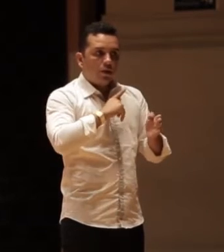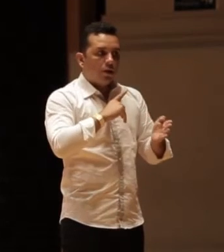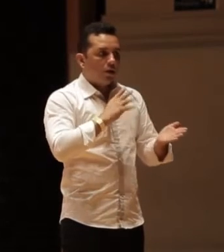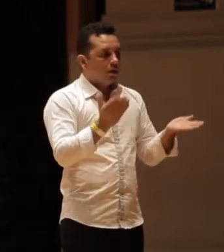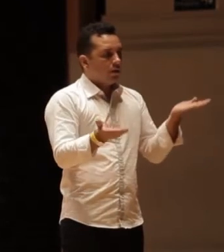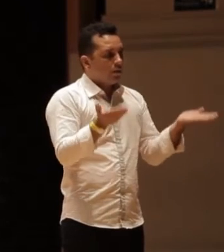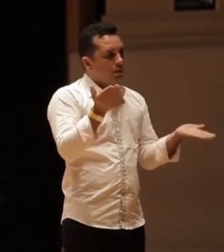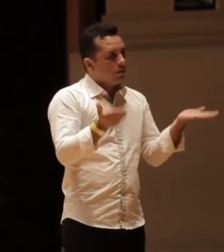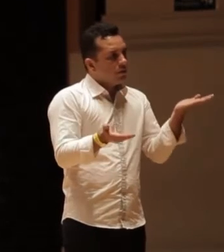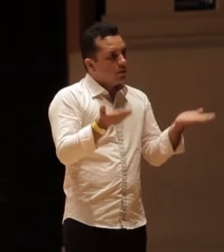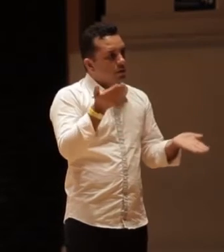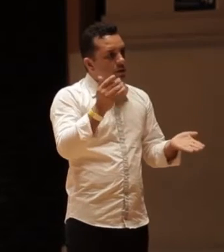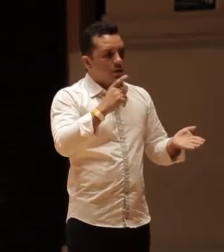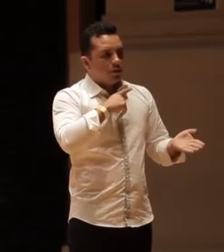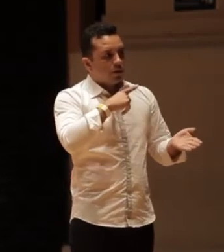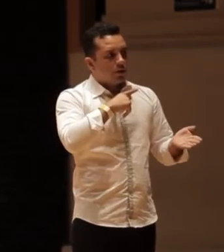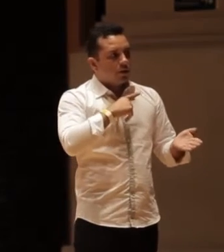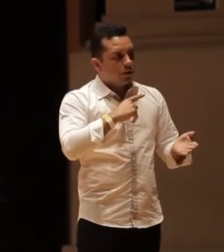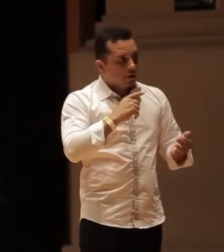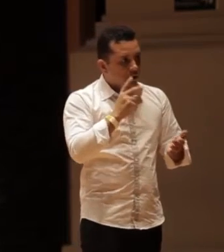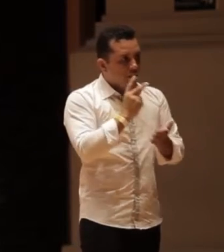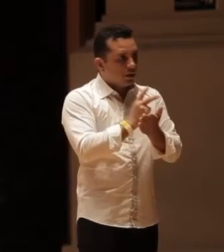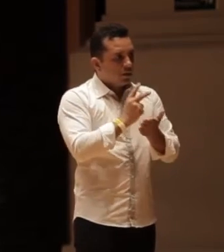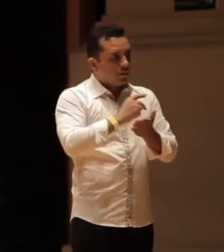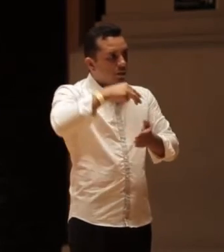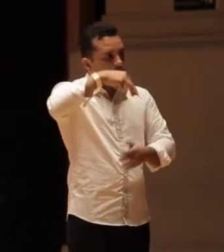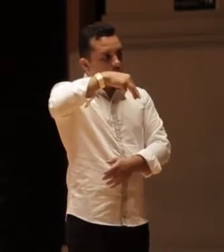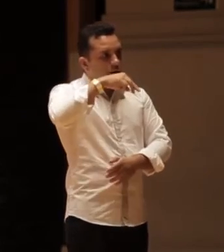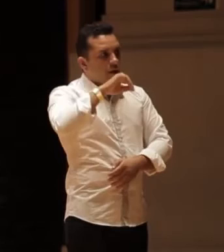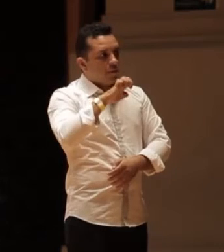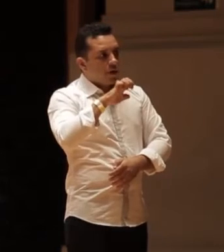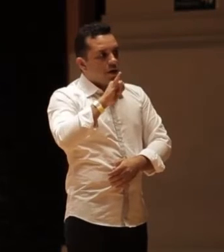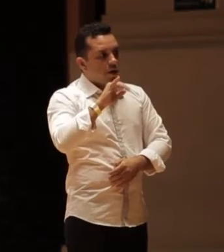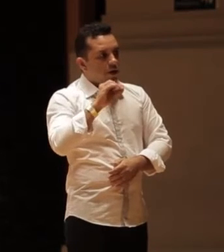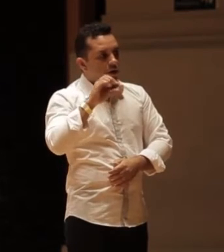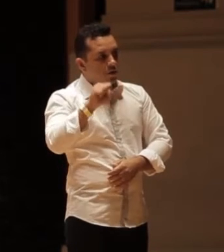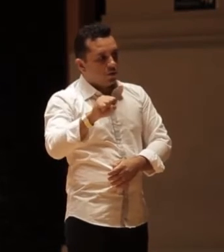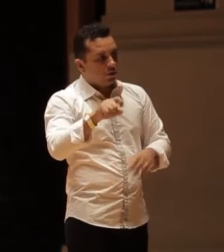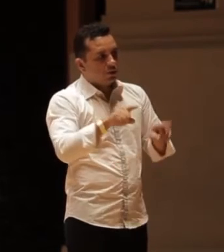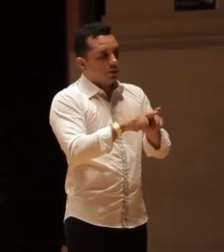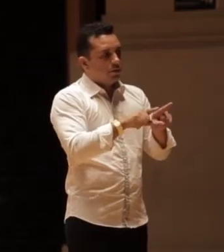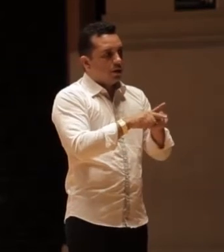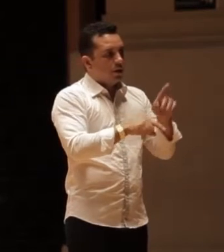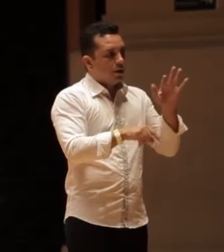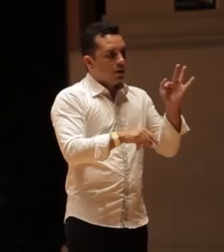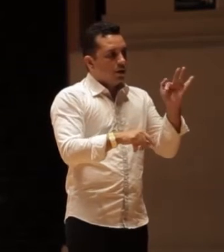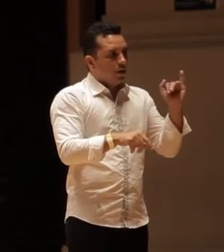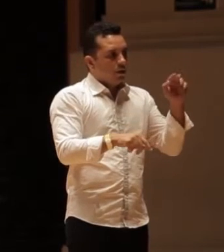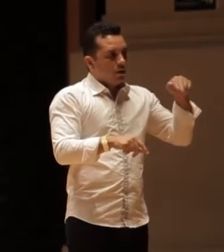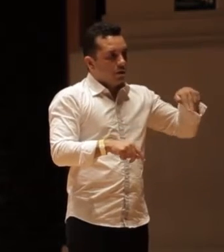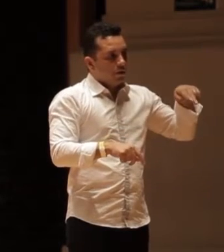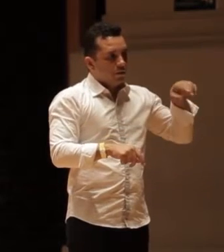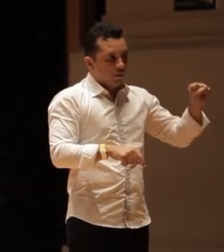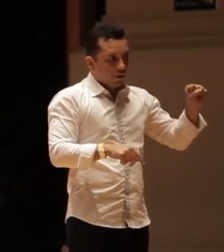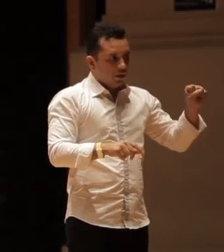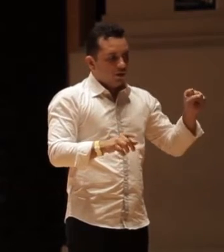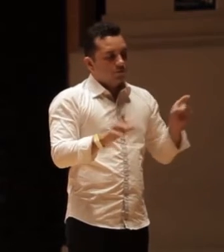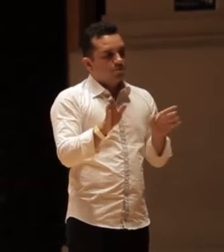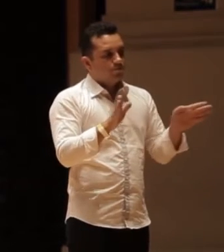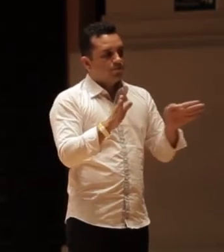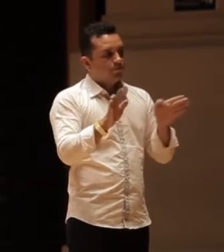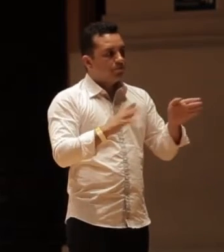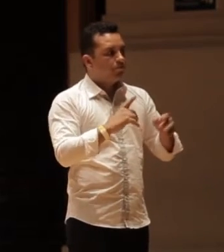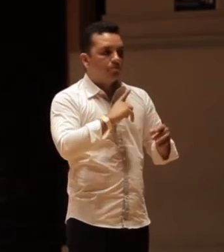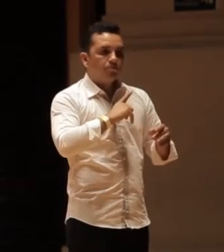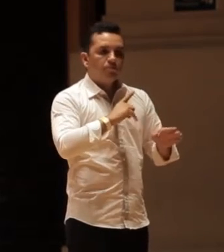e os controles dos fins a a a uma orientação que a gente tem dado à